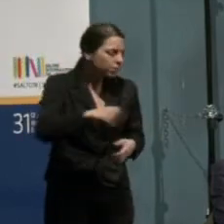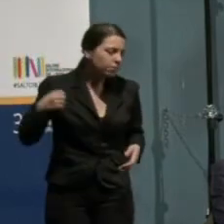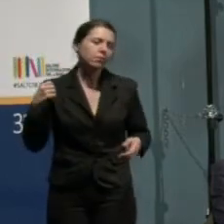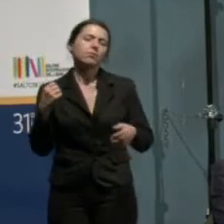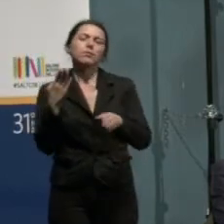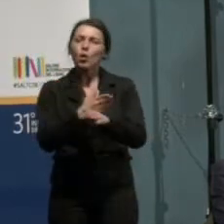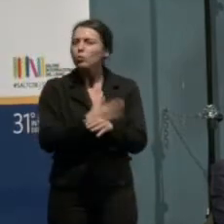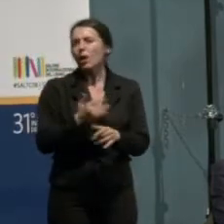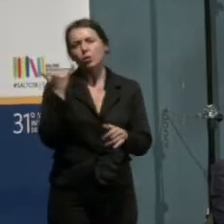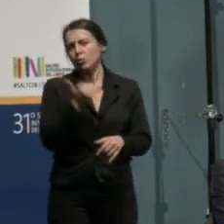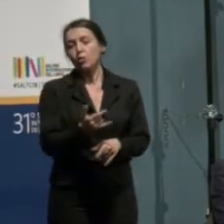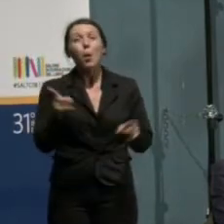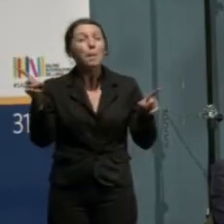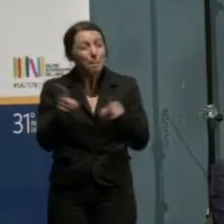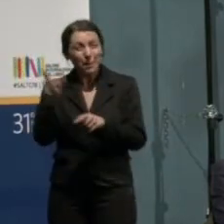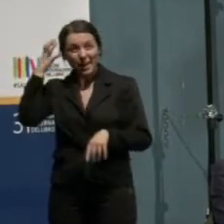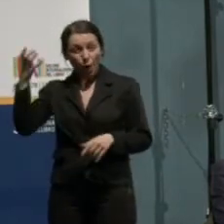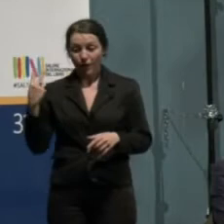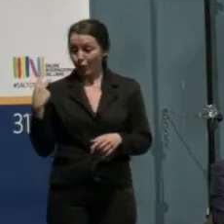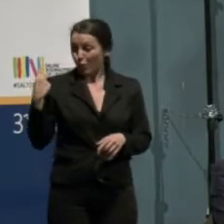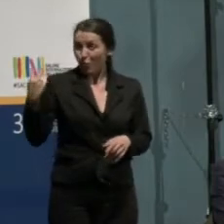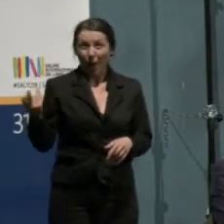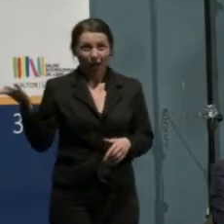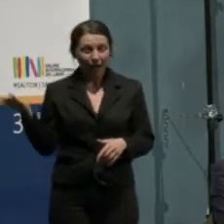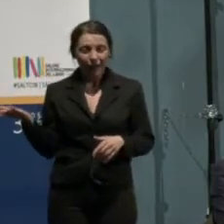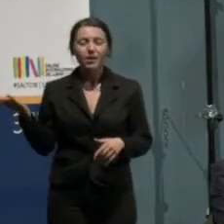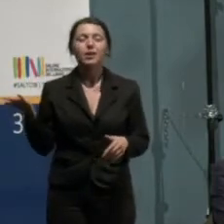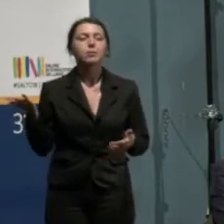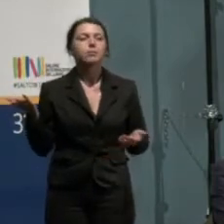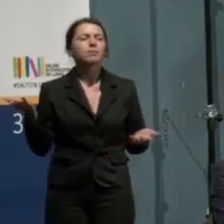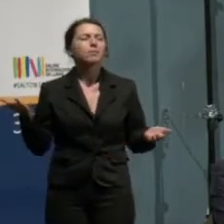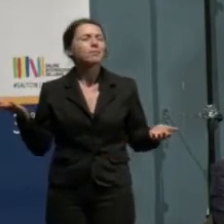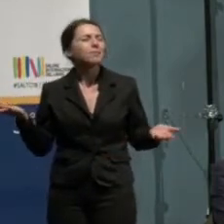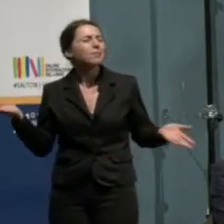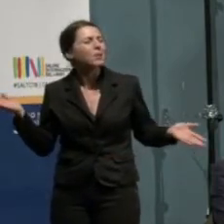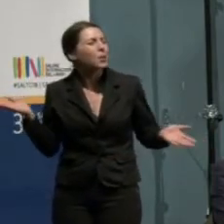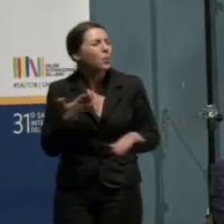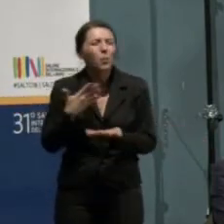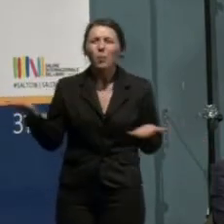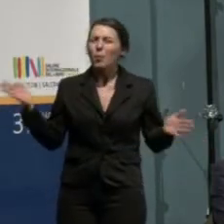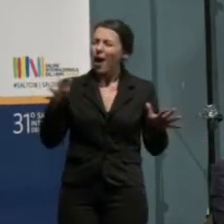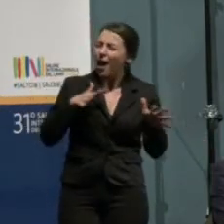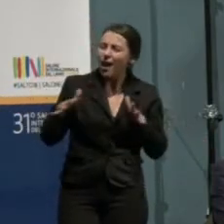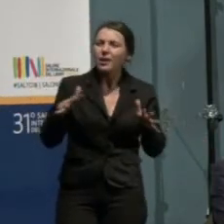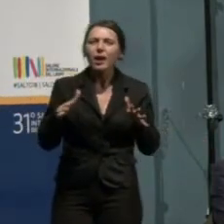stesso governo egiziano che ha in questo periodo in questi due anni in qualsiasi maniera in maniera alessandro luciano la parola giusta la grottesca